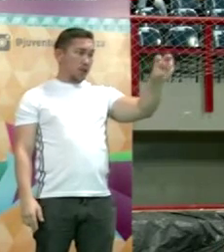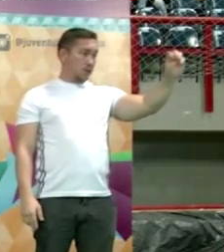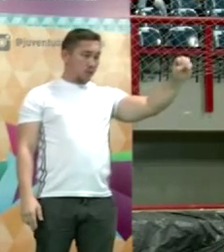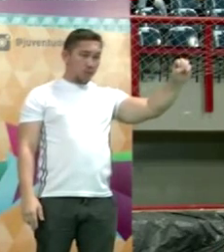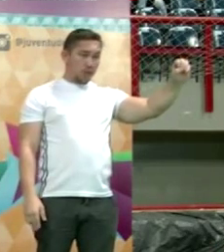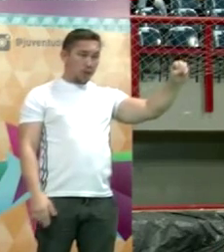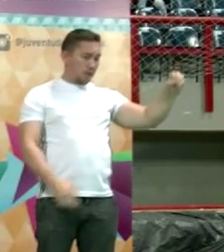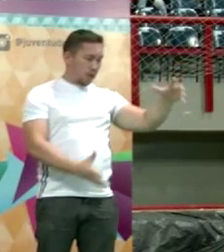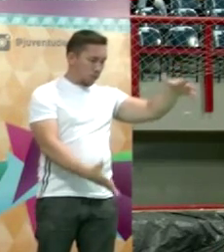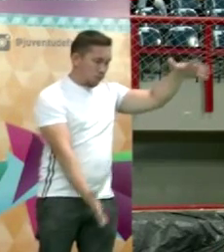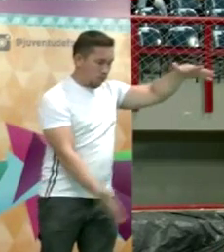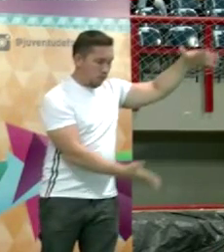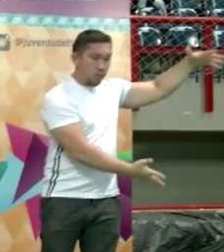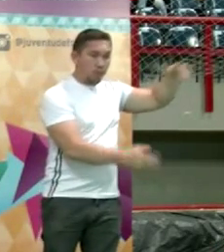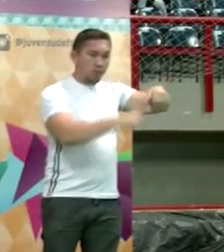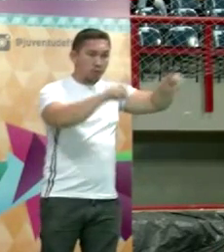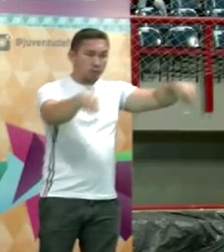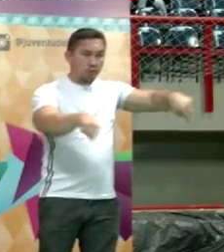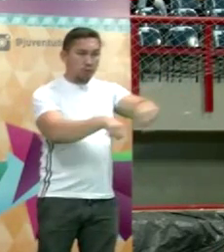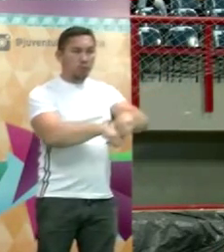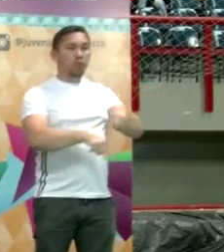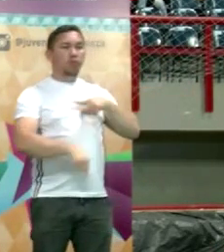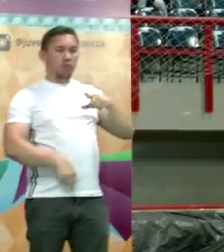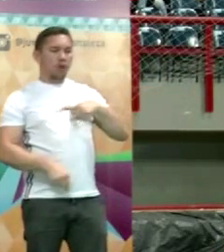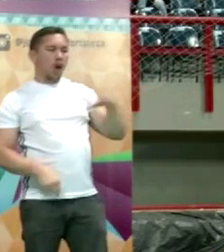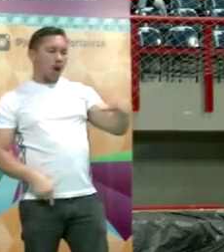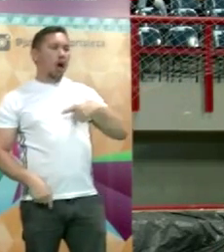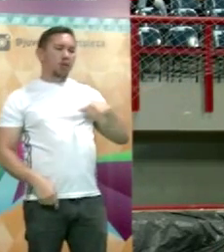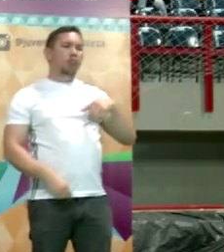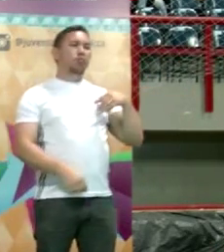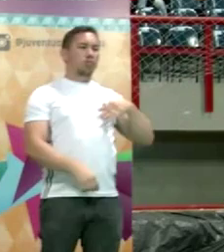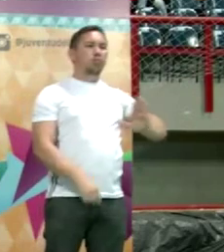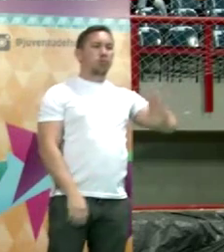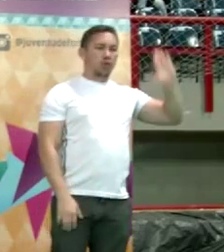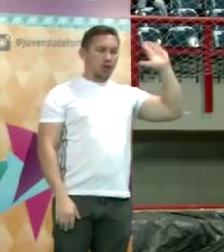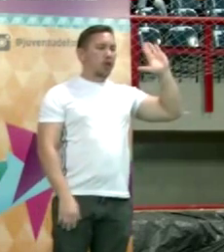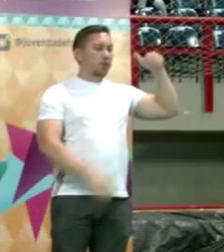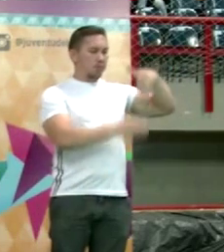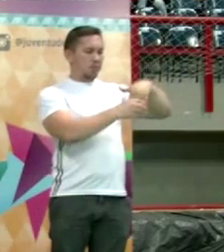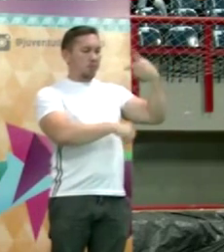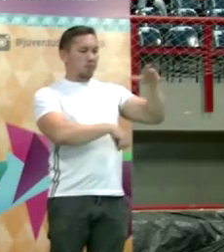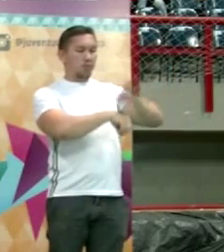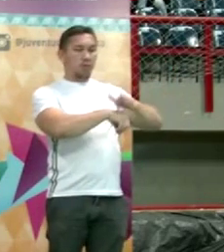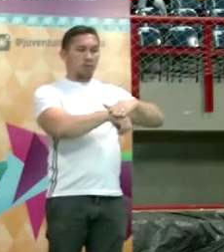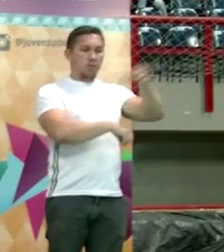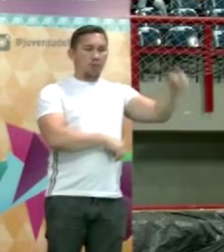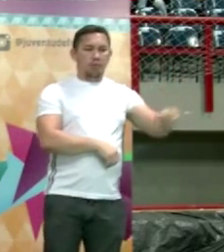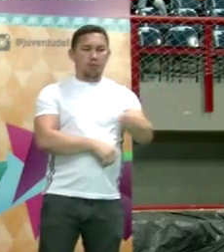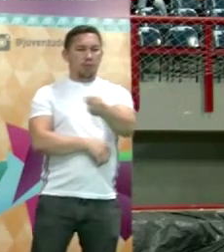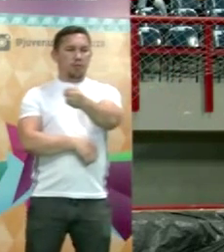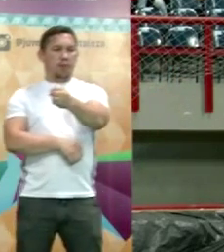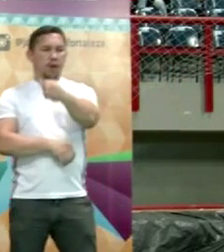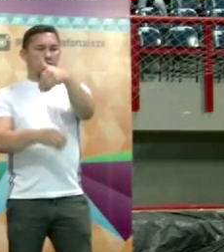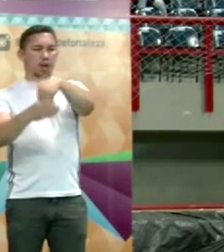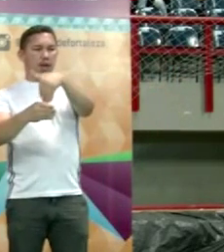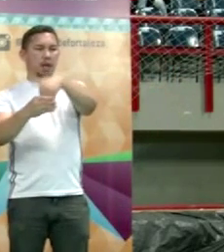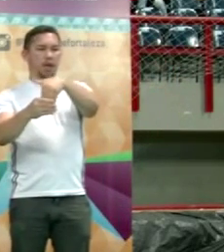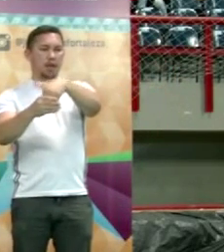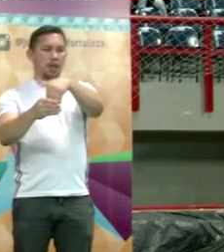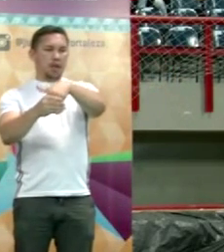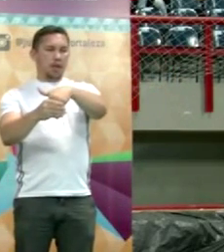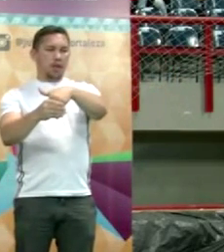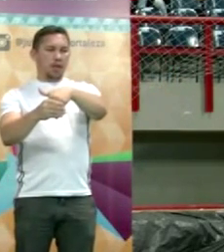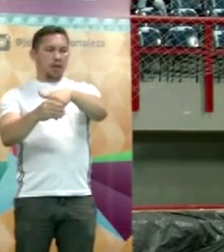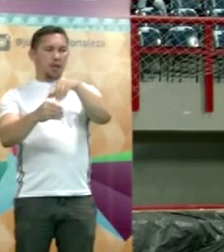de mandioca. Ela poderia ser candidata a eleitor